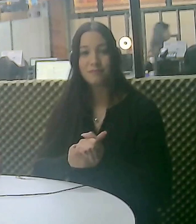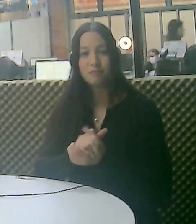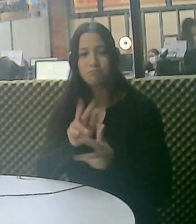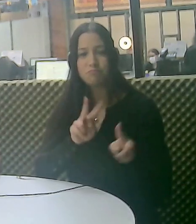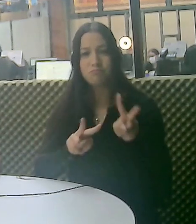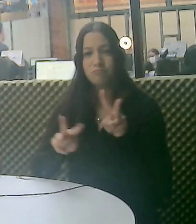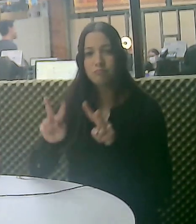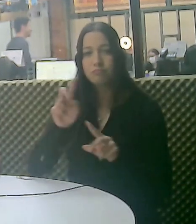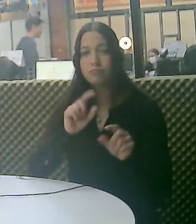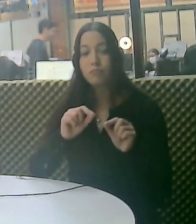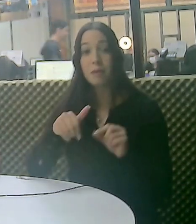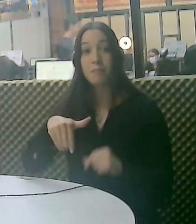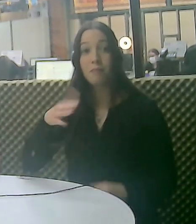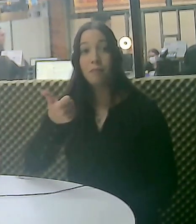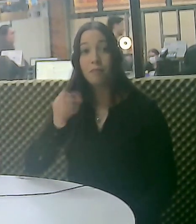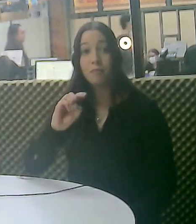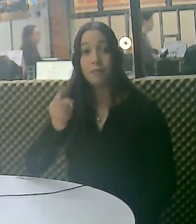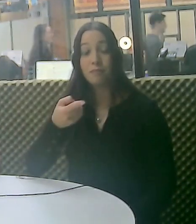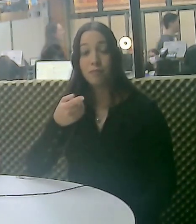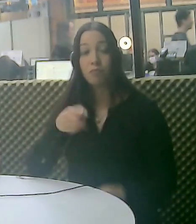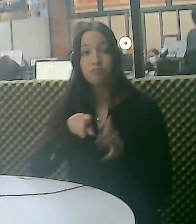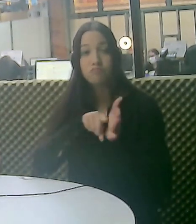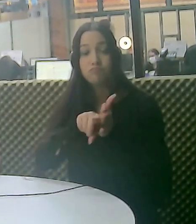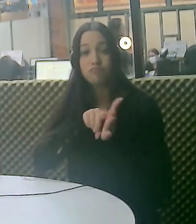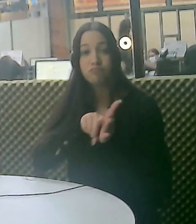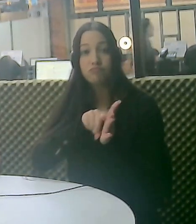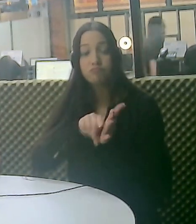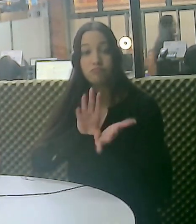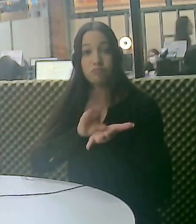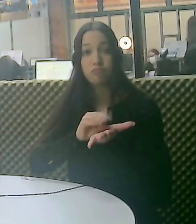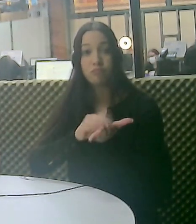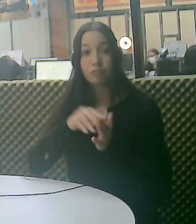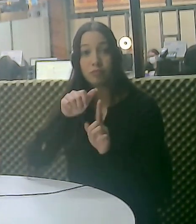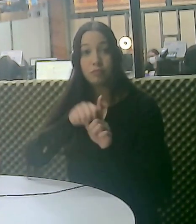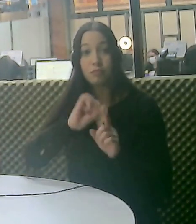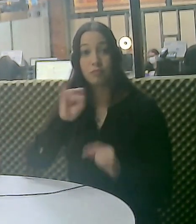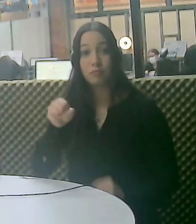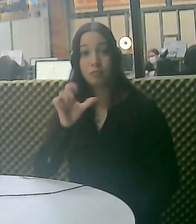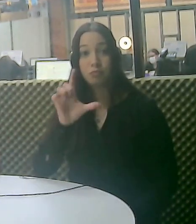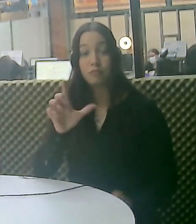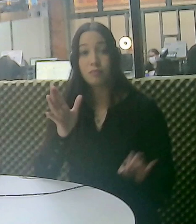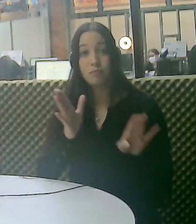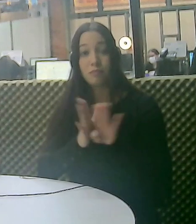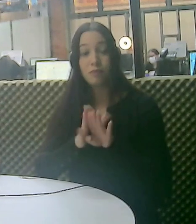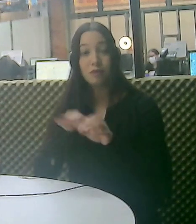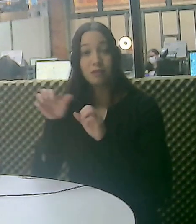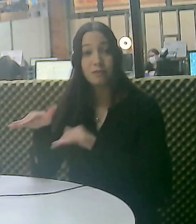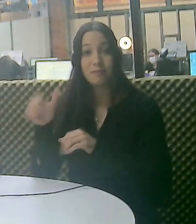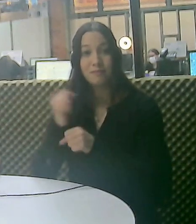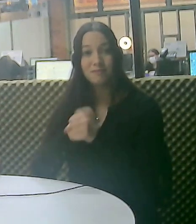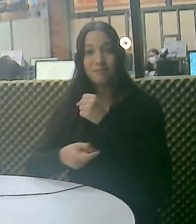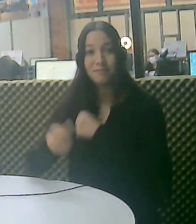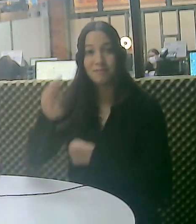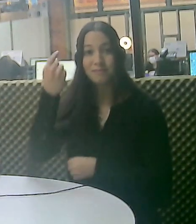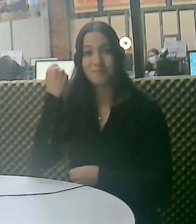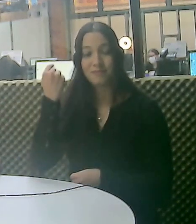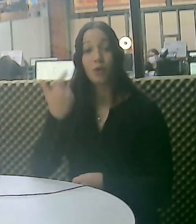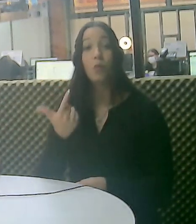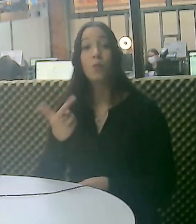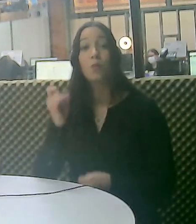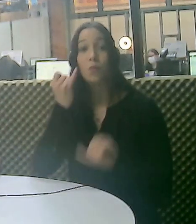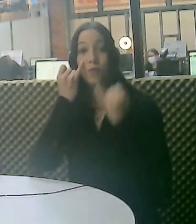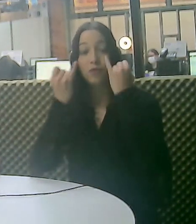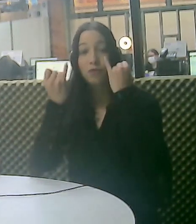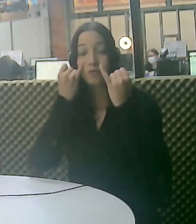considerou destinos com mais de 10 mil buscas no aplicativo entre os meses de julho e setembro do ano passado. Outro dado que